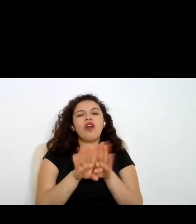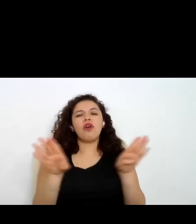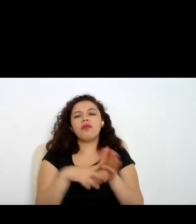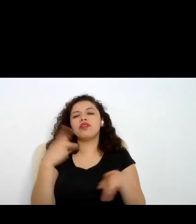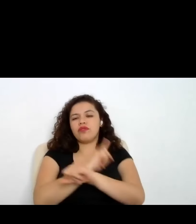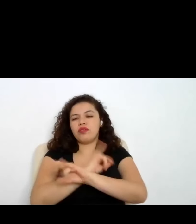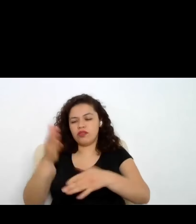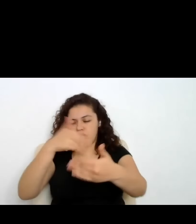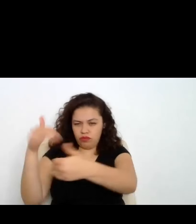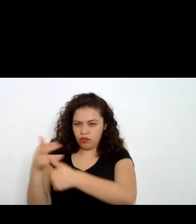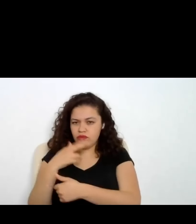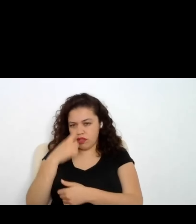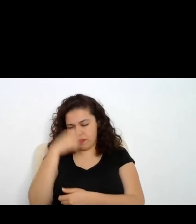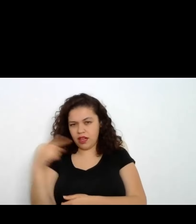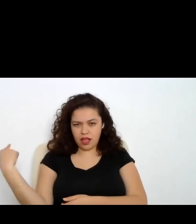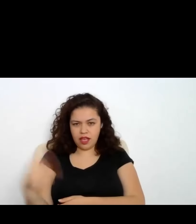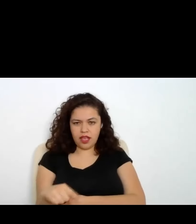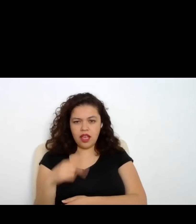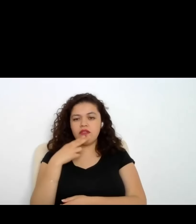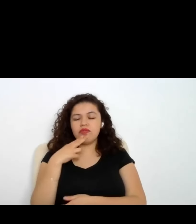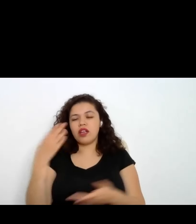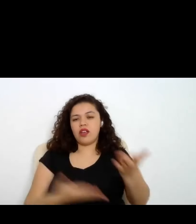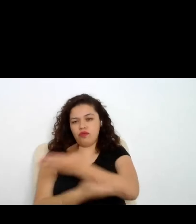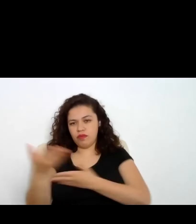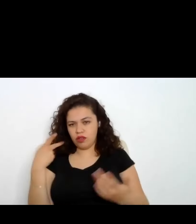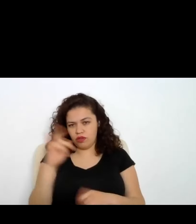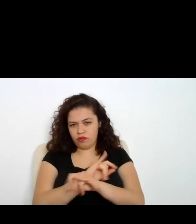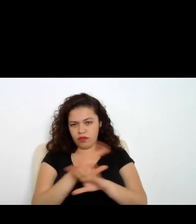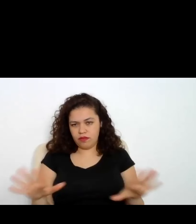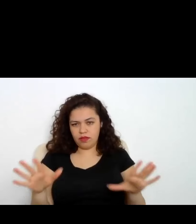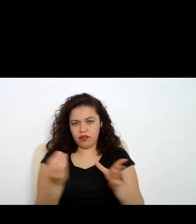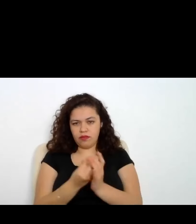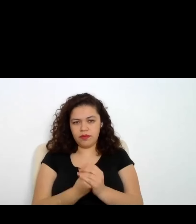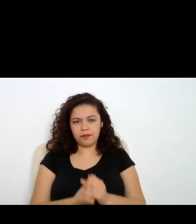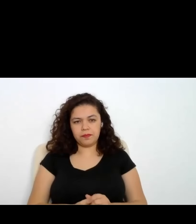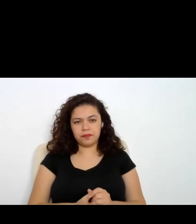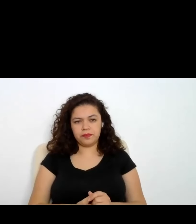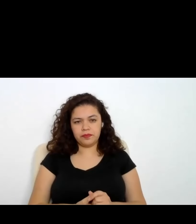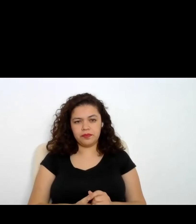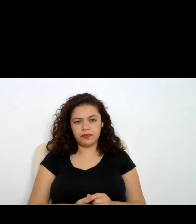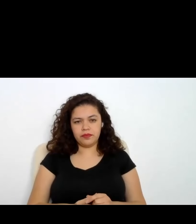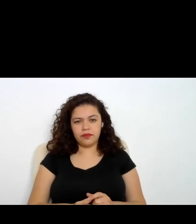recaban, se utilizan y se comparten sus datos personales.